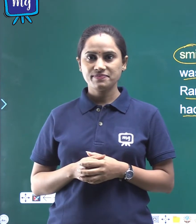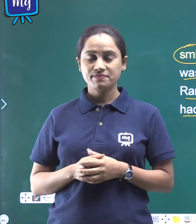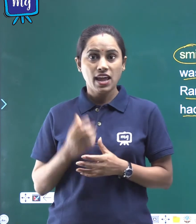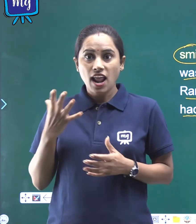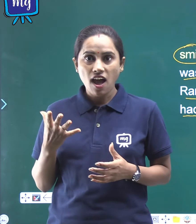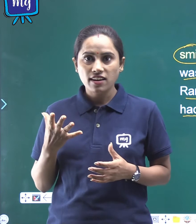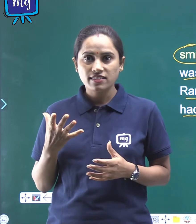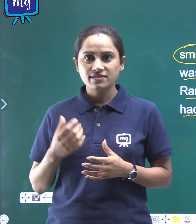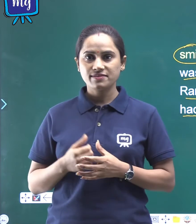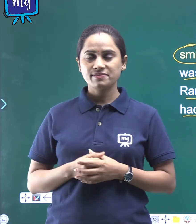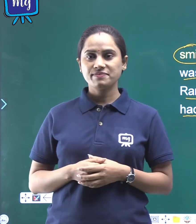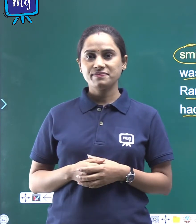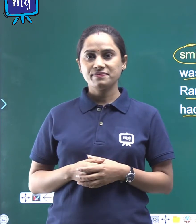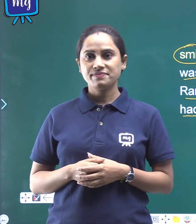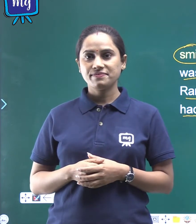हैरान,